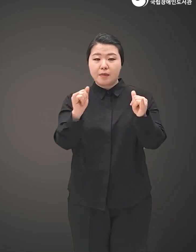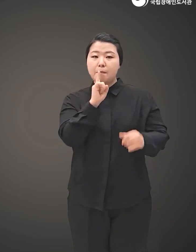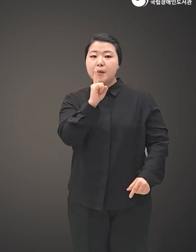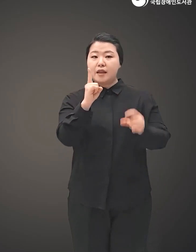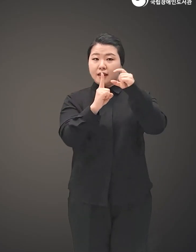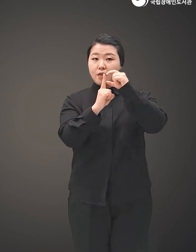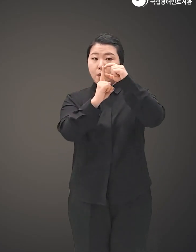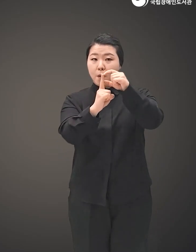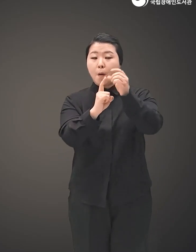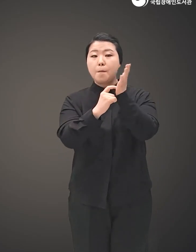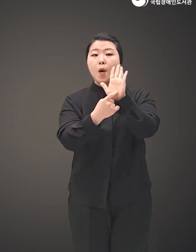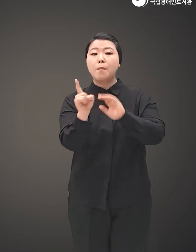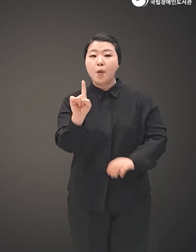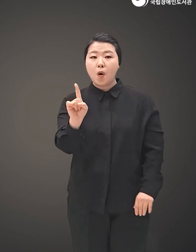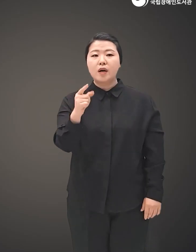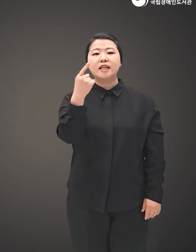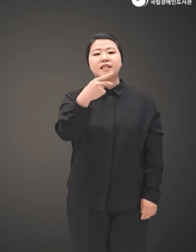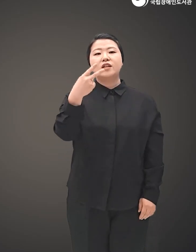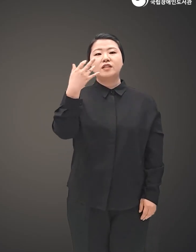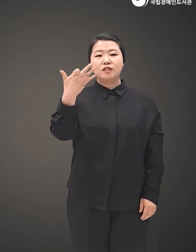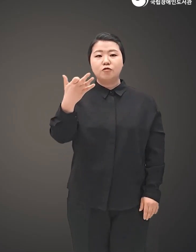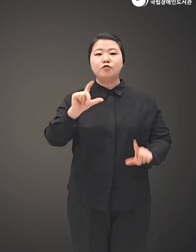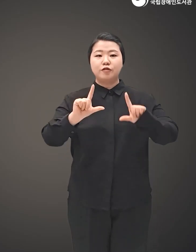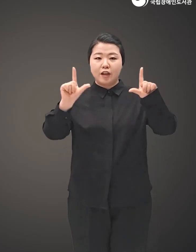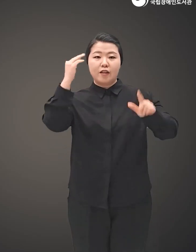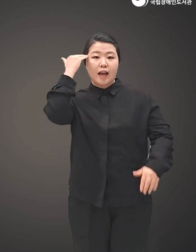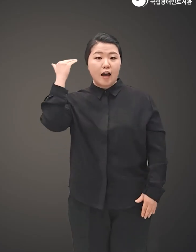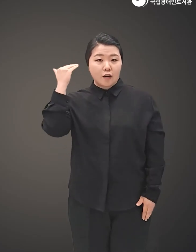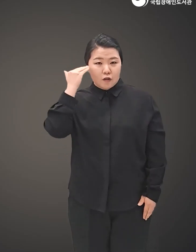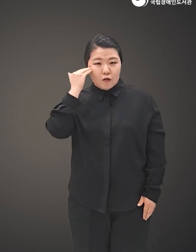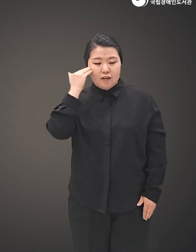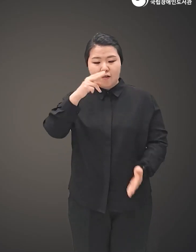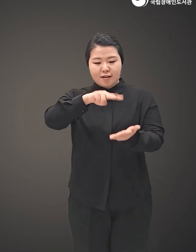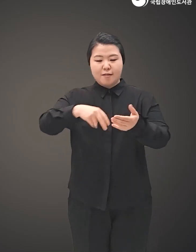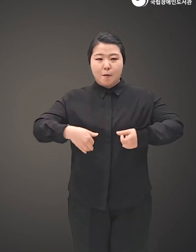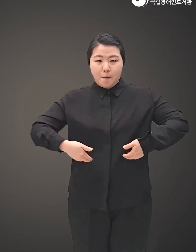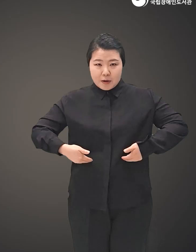한마디로 표현한다면? 2019년 대한민국 필독서.